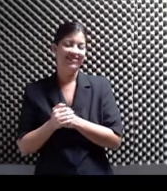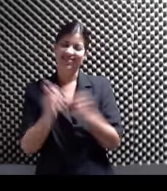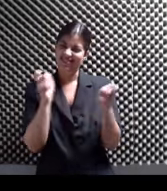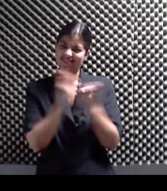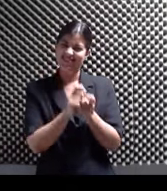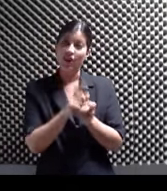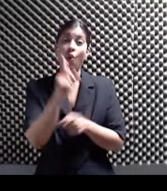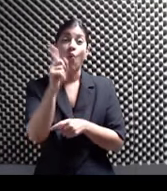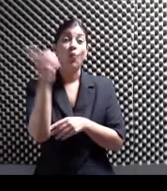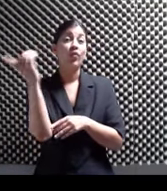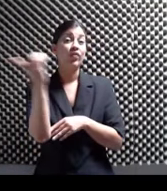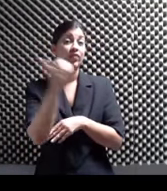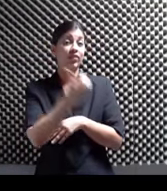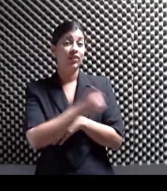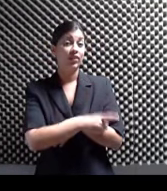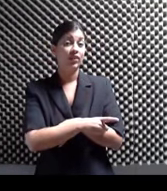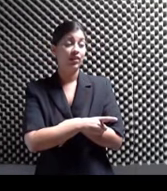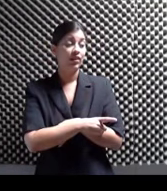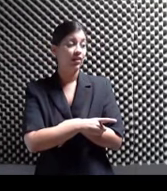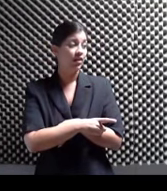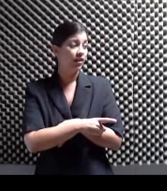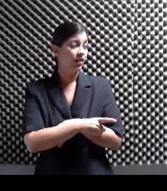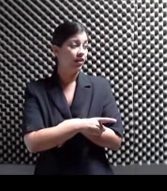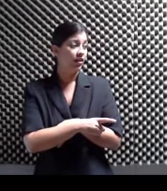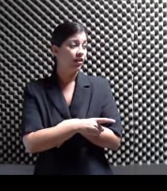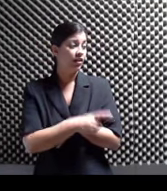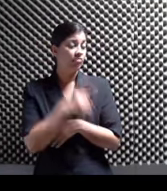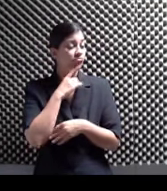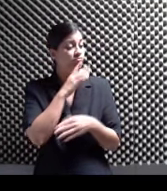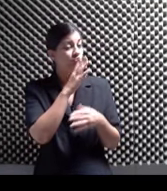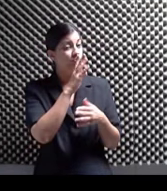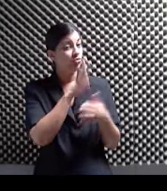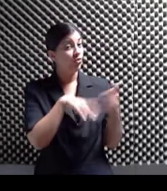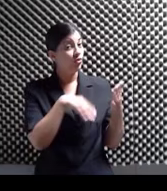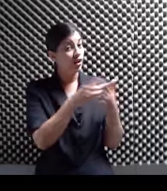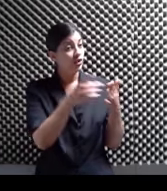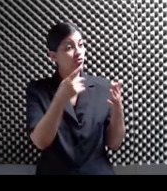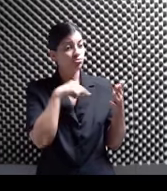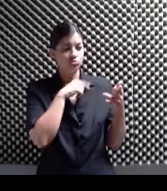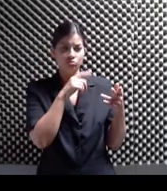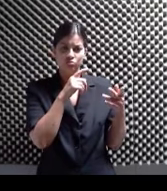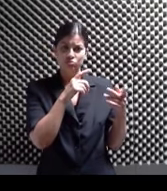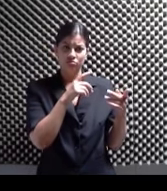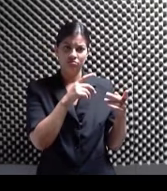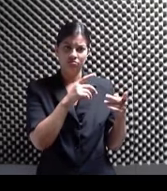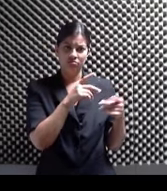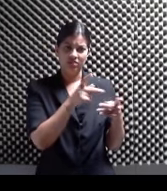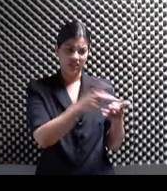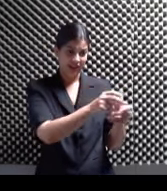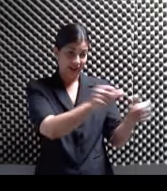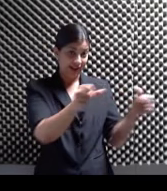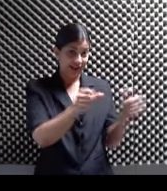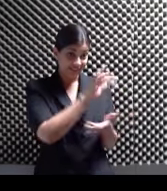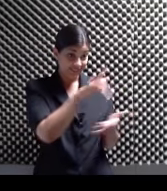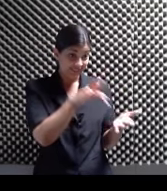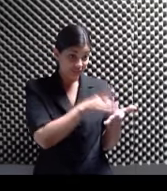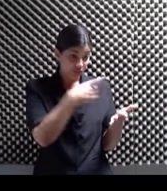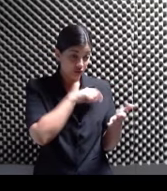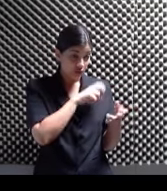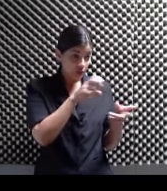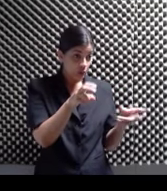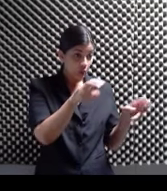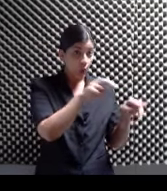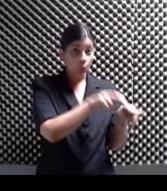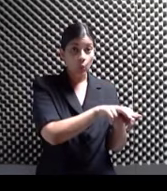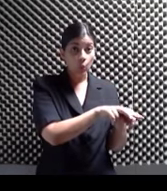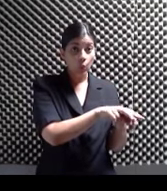tenemos un día en un itinerario donde hacemos un punto de encuentro en el área metro, y llegamos a otro punto de